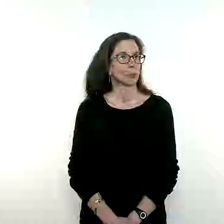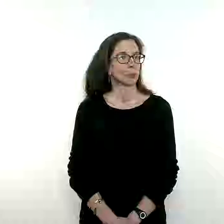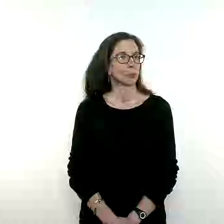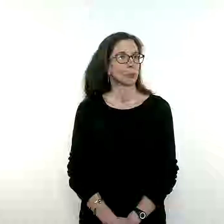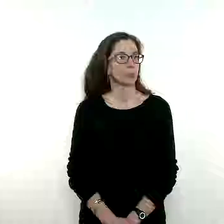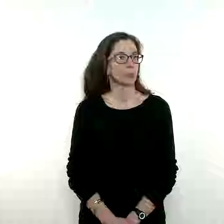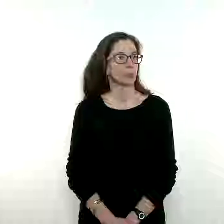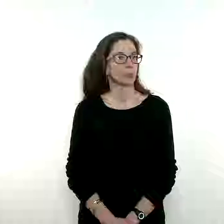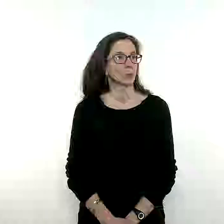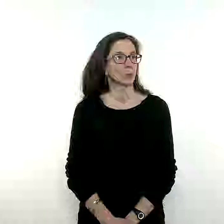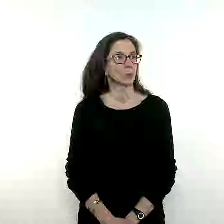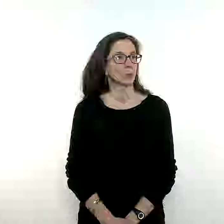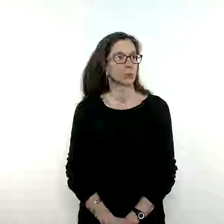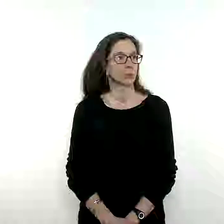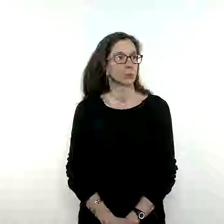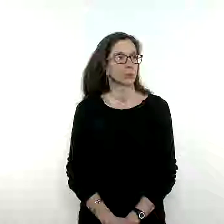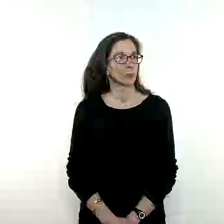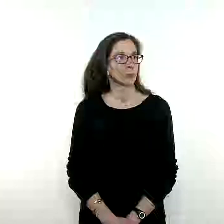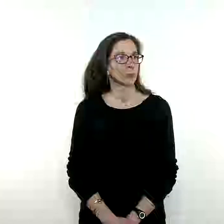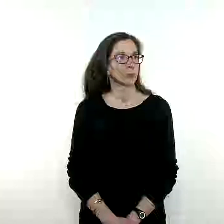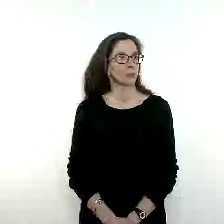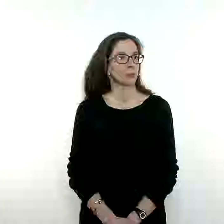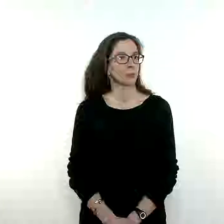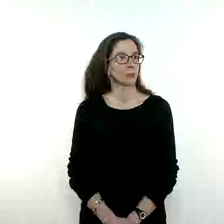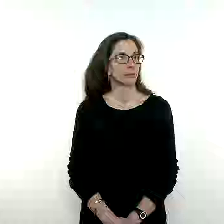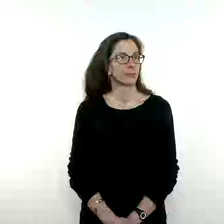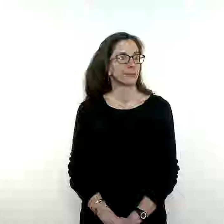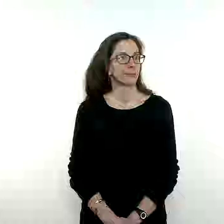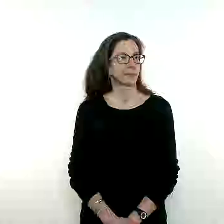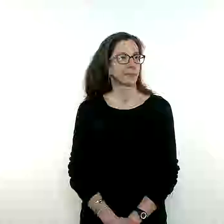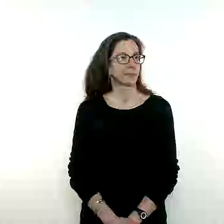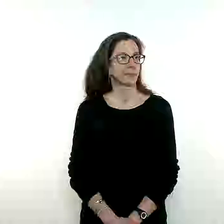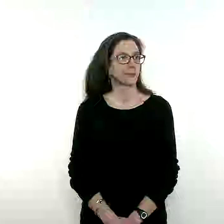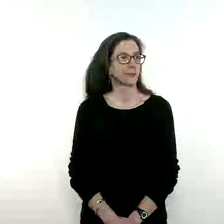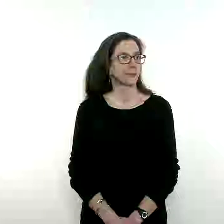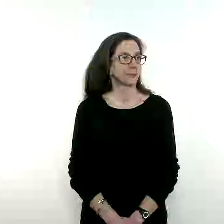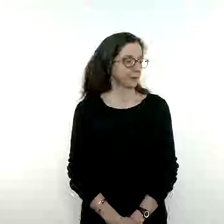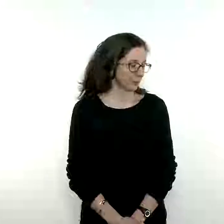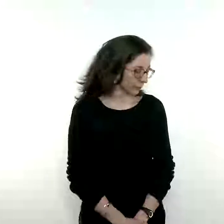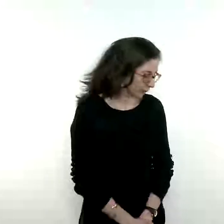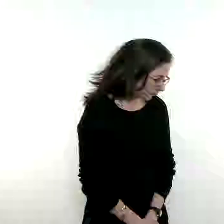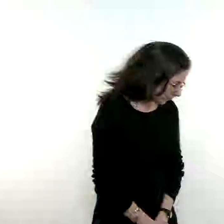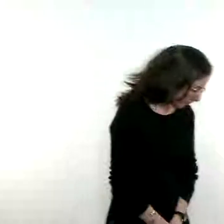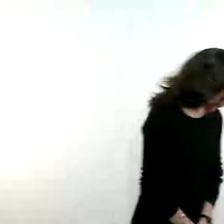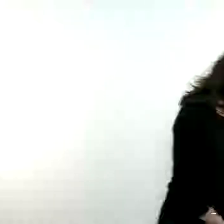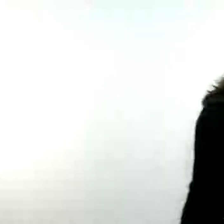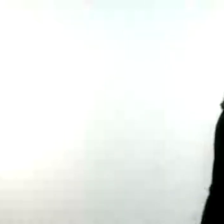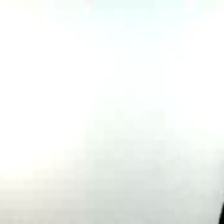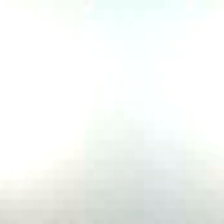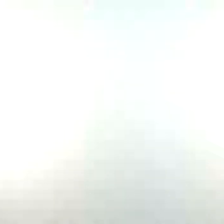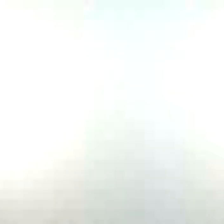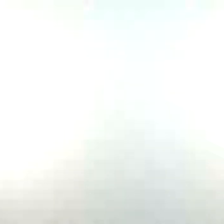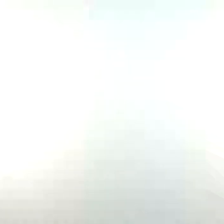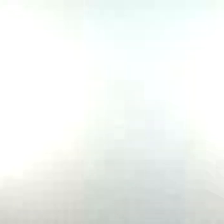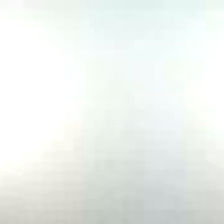Sabria Boalaga, Daniel Boulet, Jamel Boumaz, Anne Brissot, Nancy